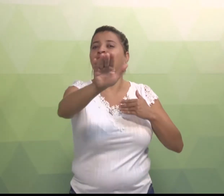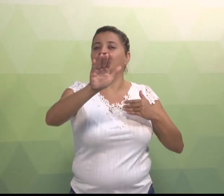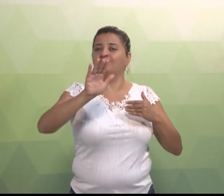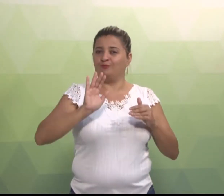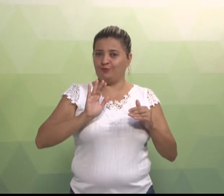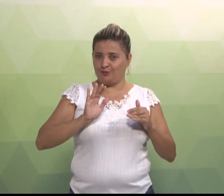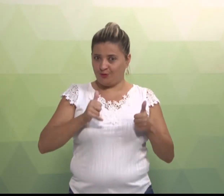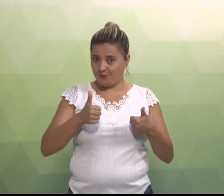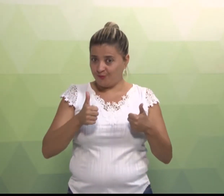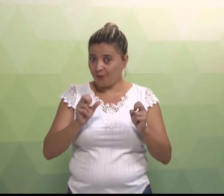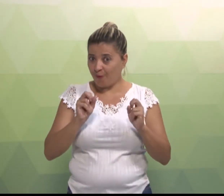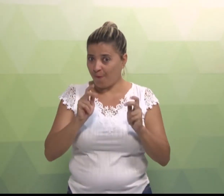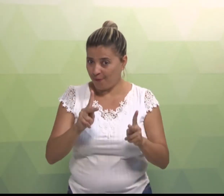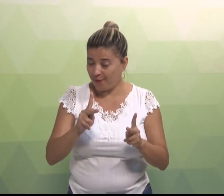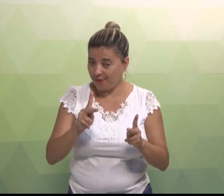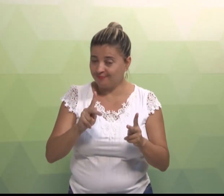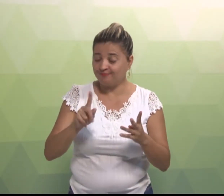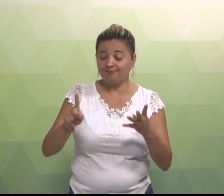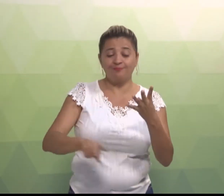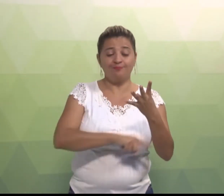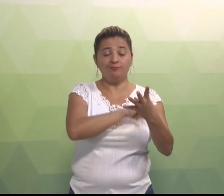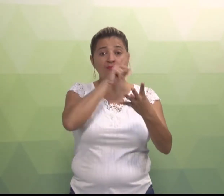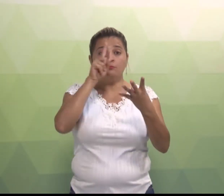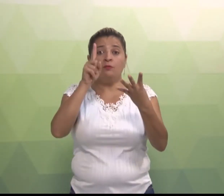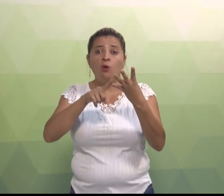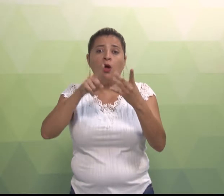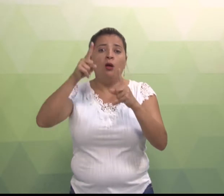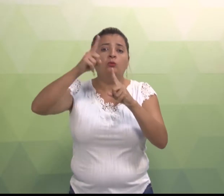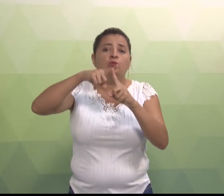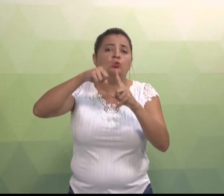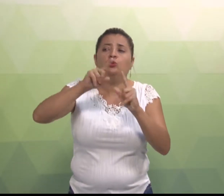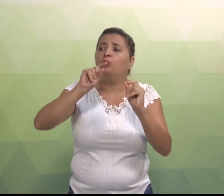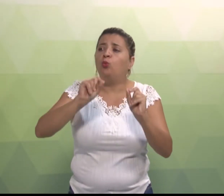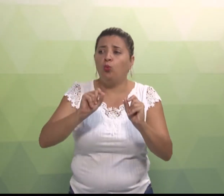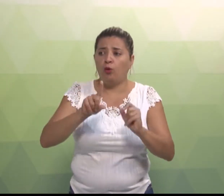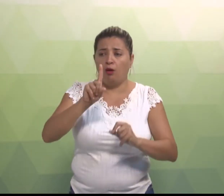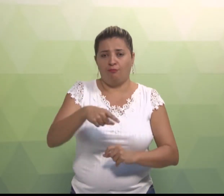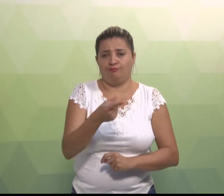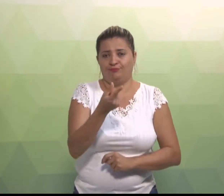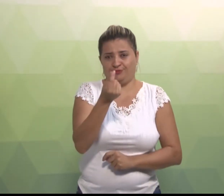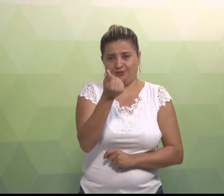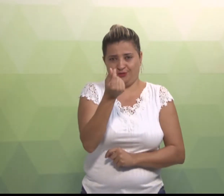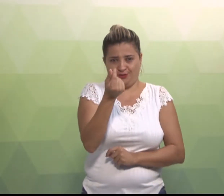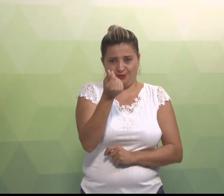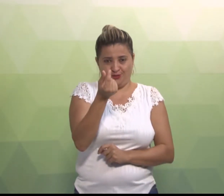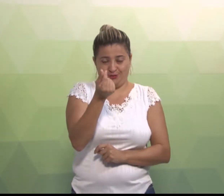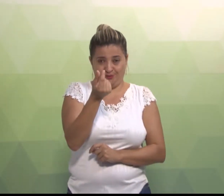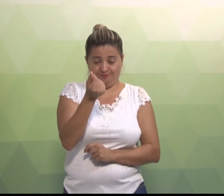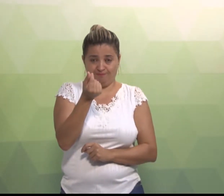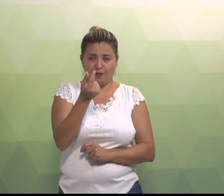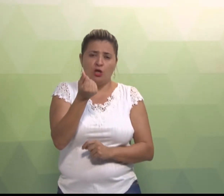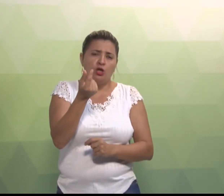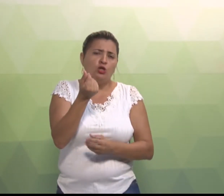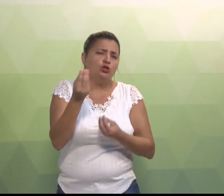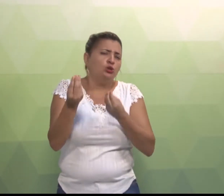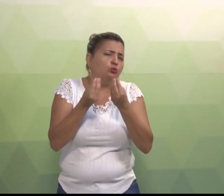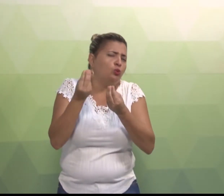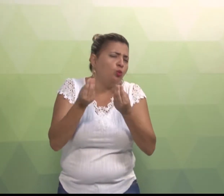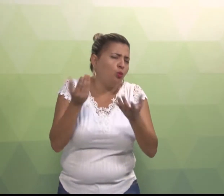diante. Tudo bem? O outro exemplo é o exemplo do dinheiro, do monetário, né? E como que